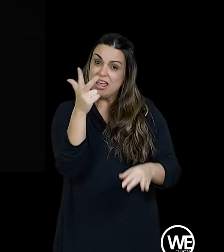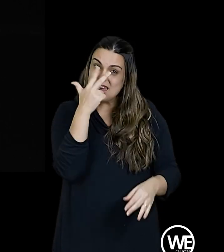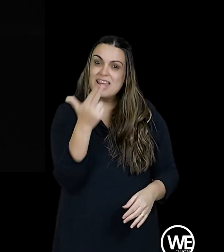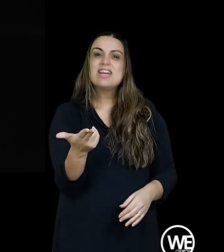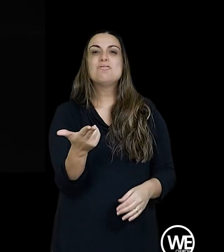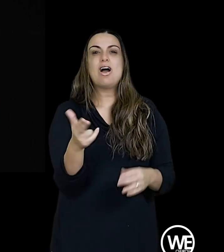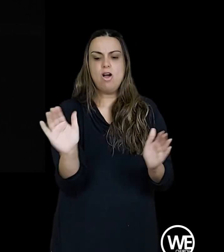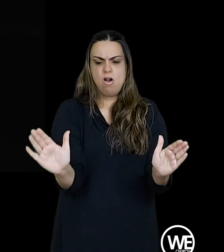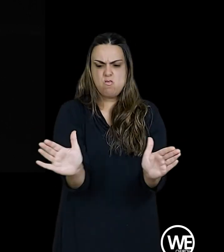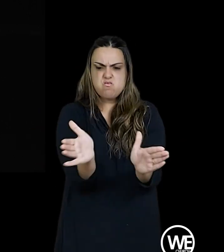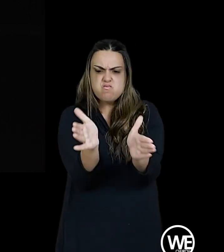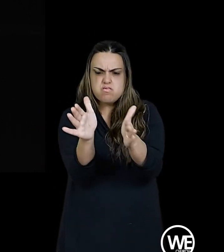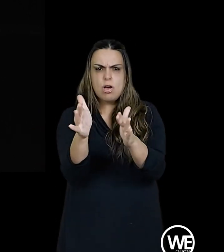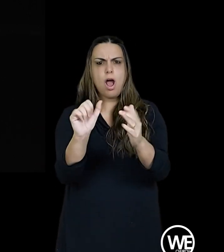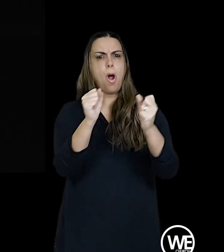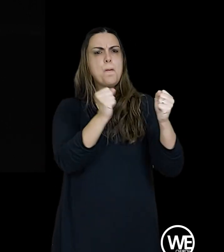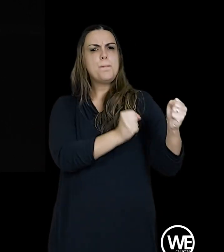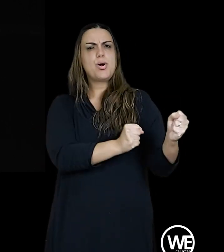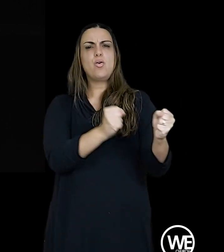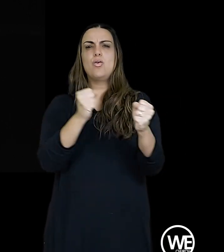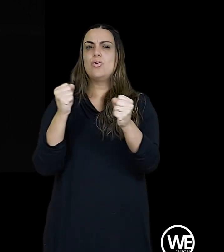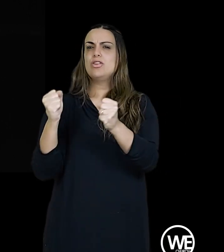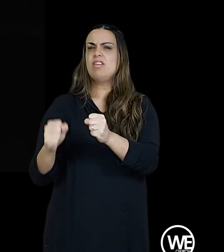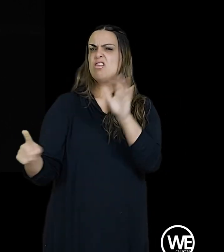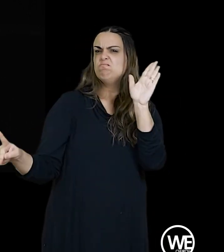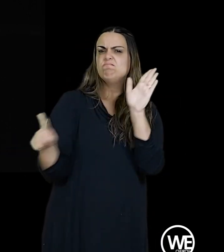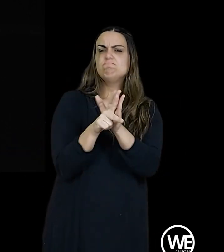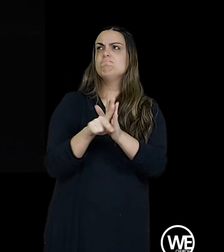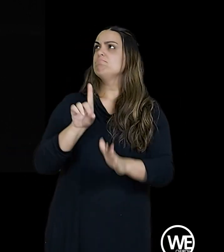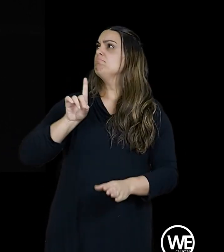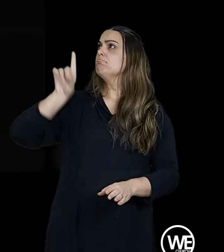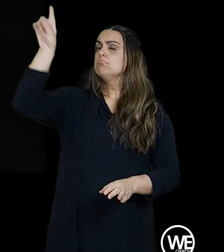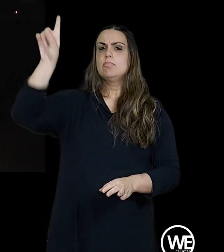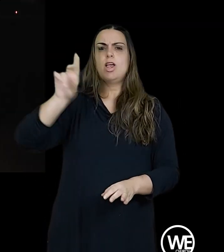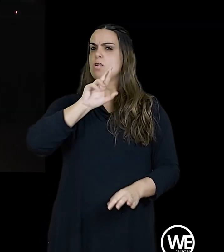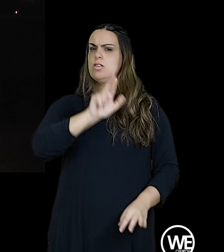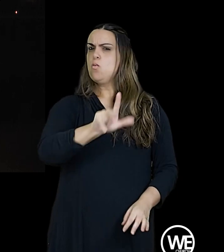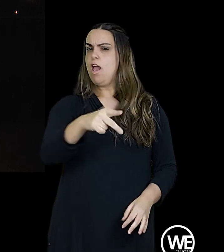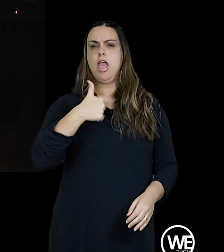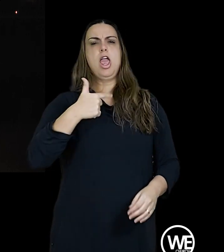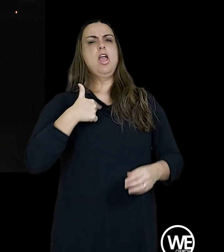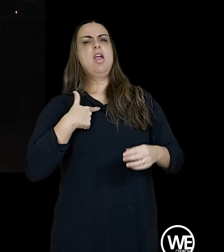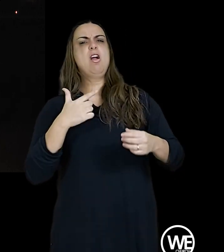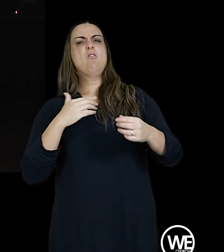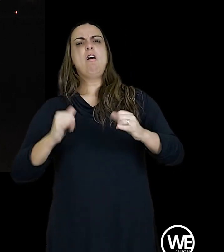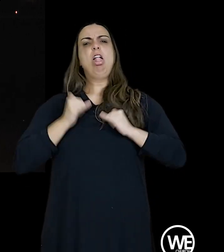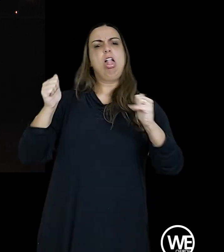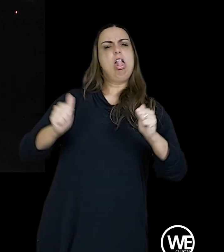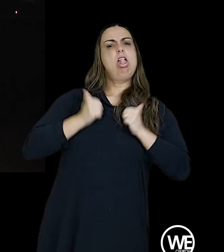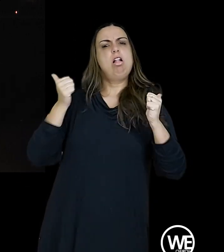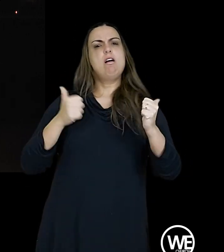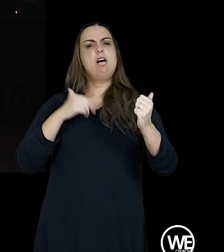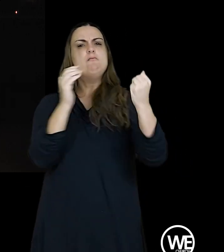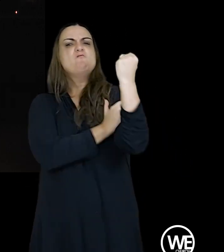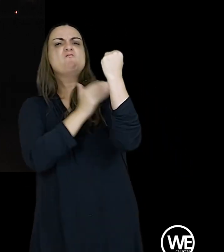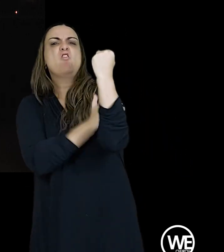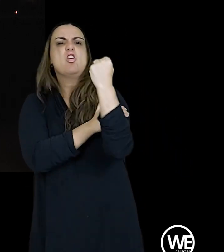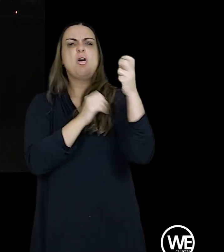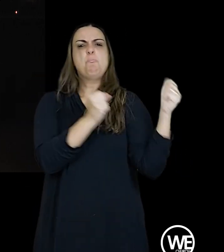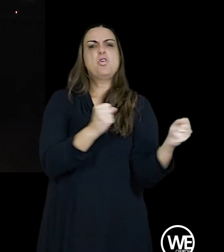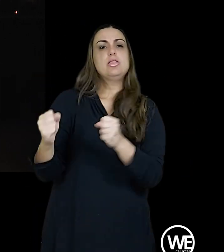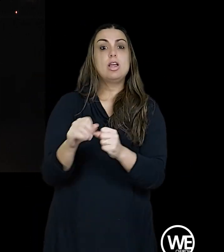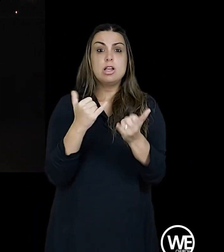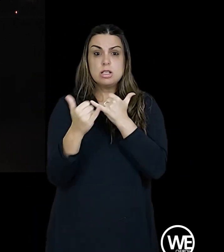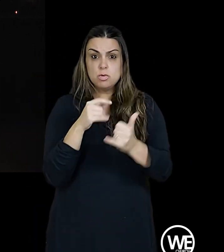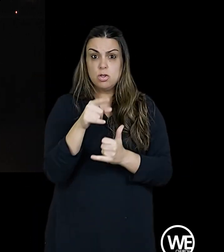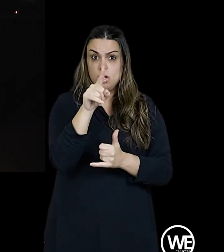para que a excelência do poder seja de Deus e não nossa. Aquilo que você tem de valor hoje, de vigor, de energia,